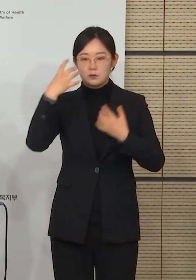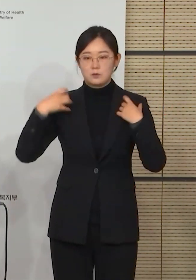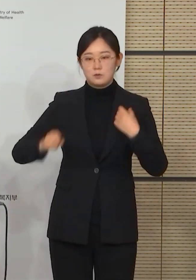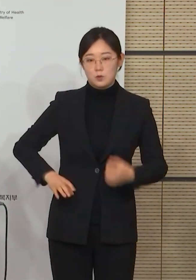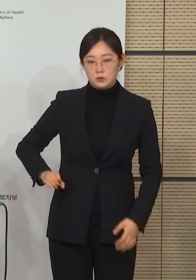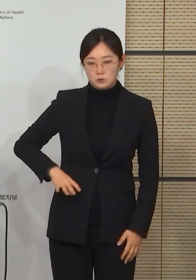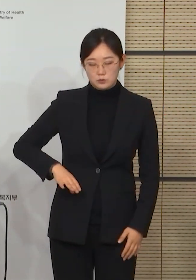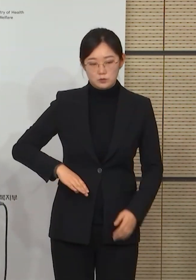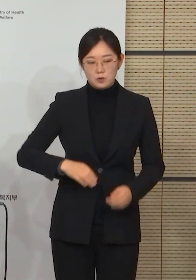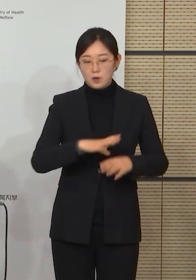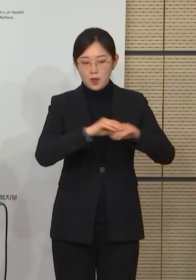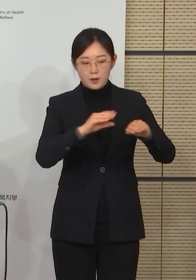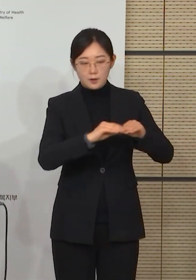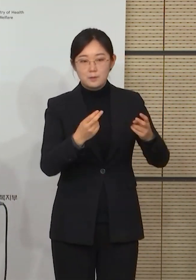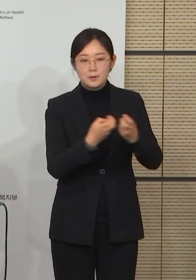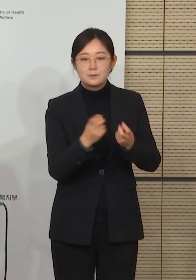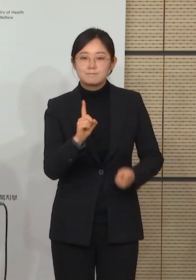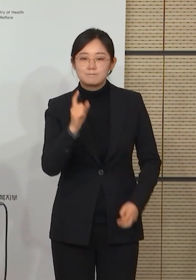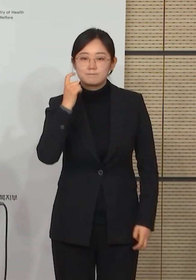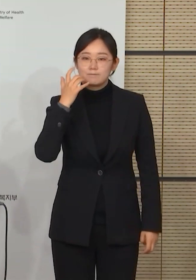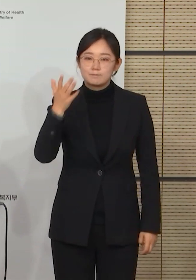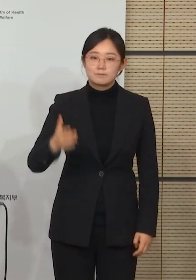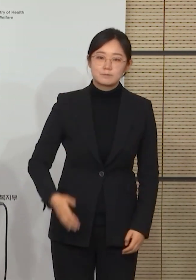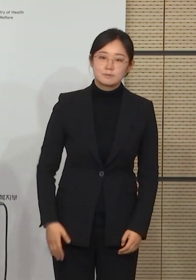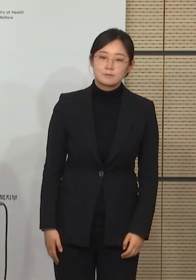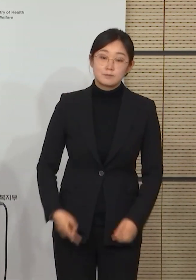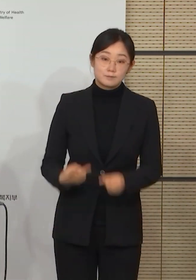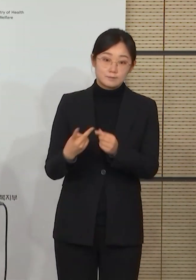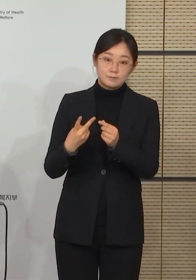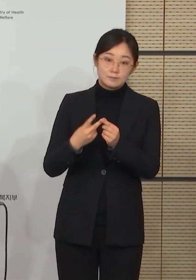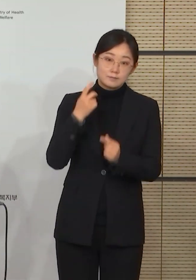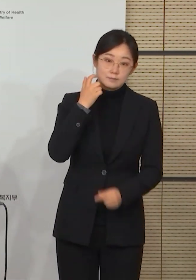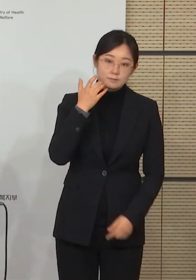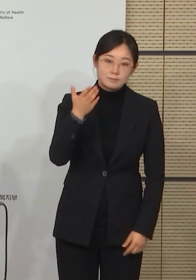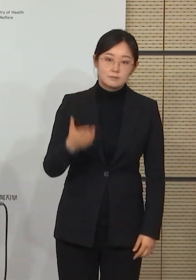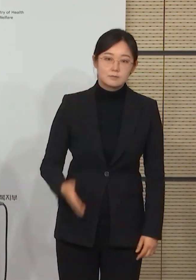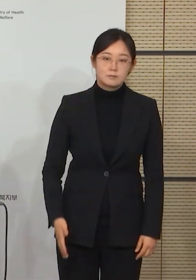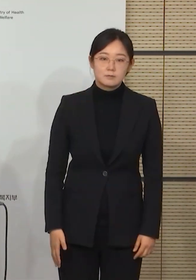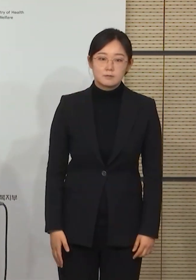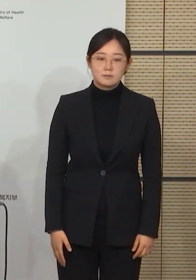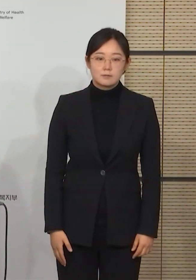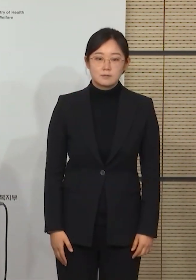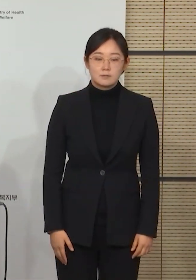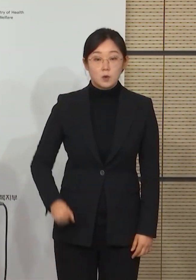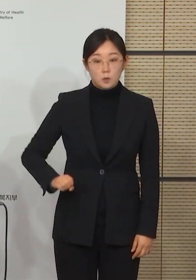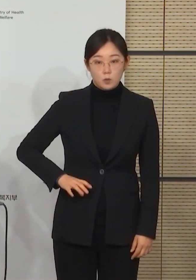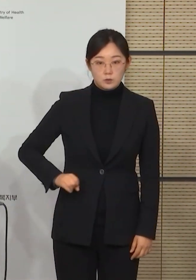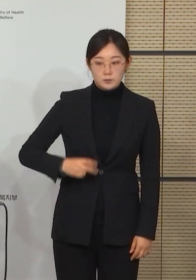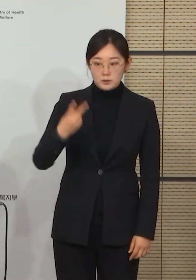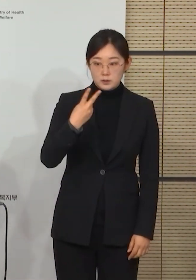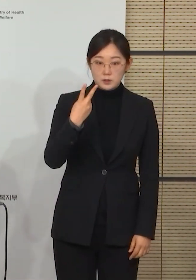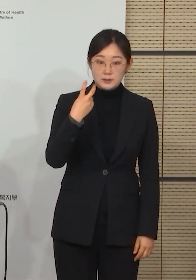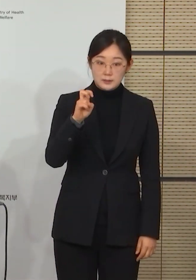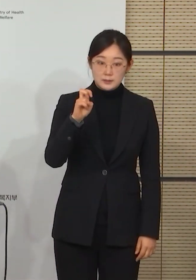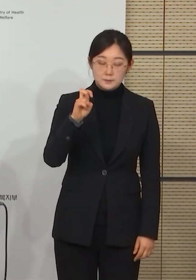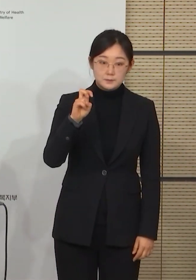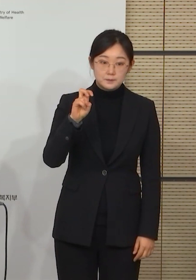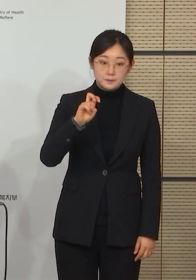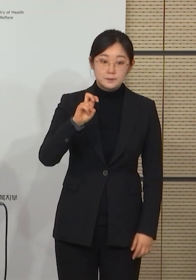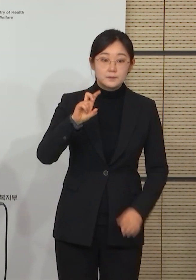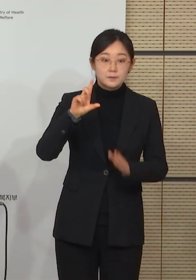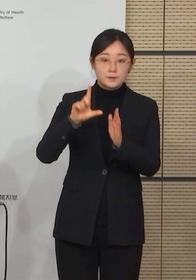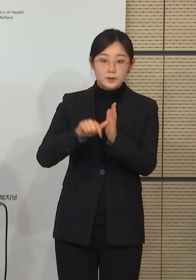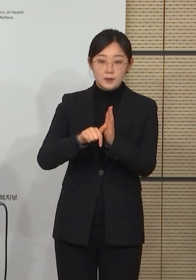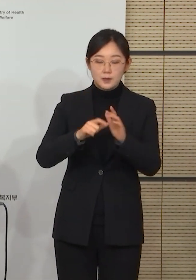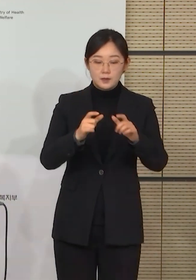있으신지 질문드립니다. 나머지 한 가지 추가적인 질문은요. 그 복지부가 2020년 당시에 지역